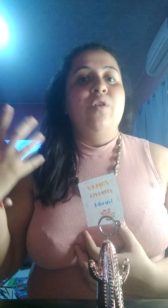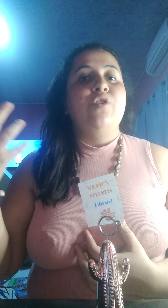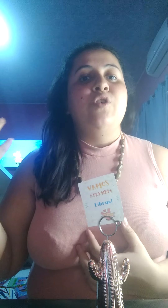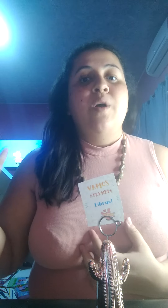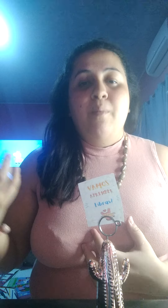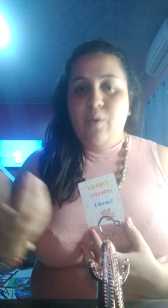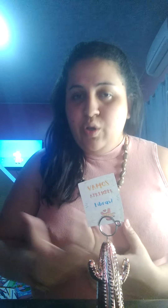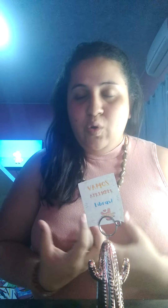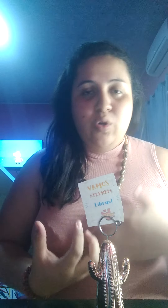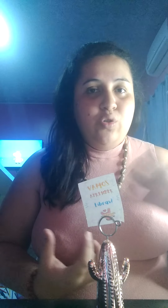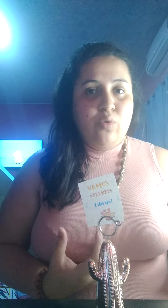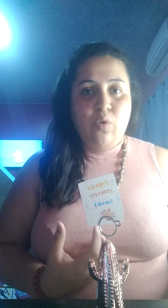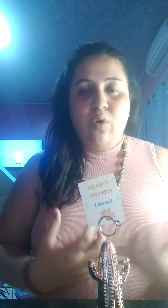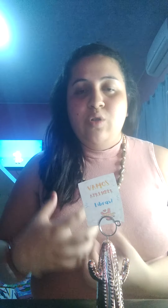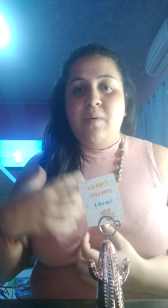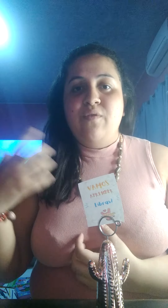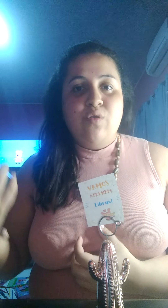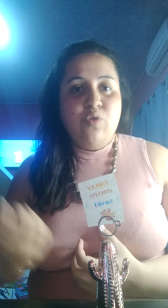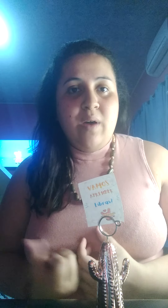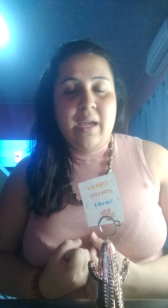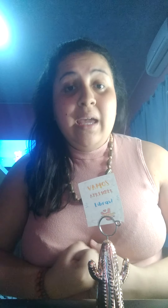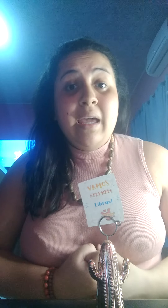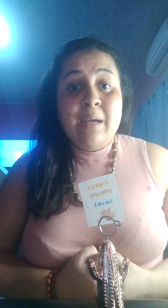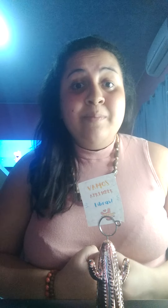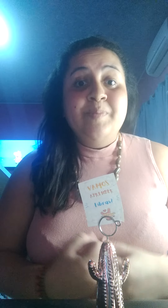professores, monitores, tutores, professores do AE,